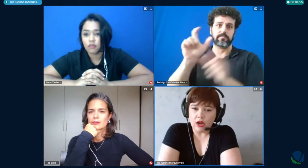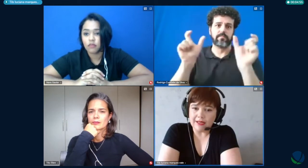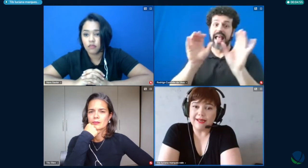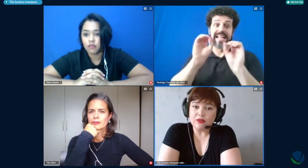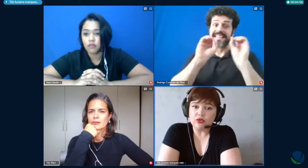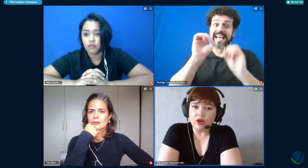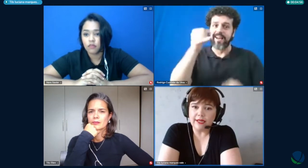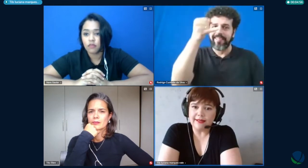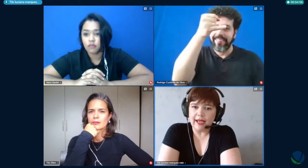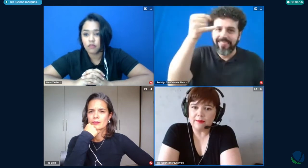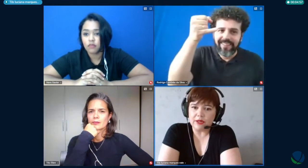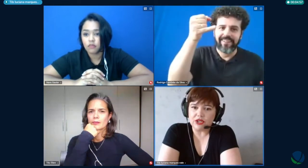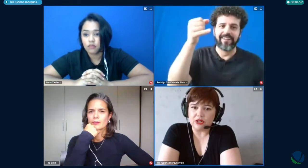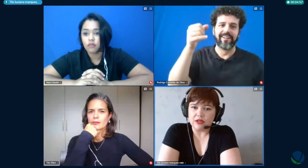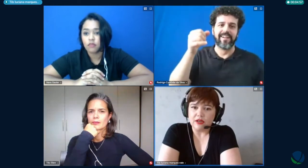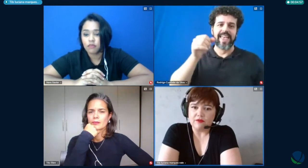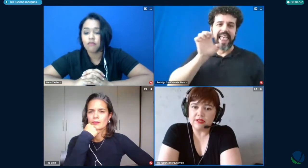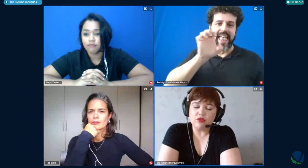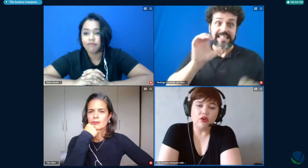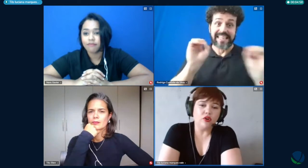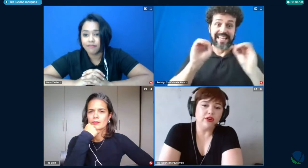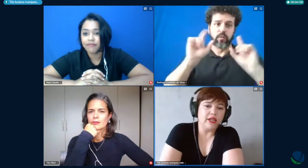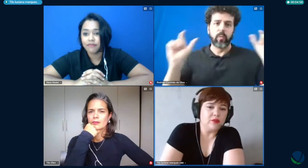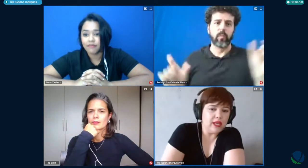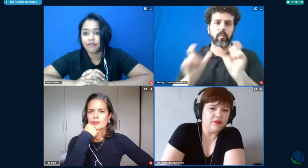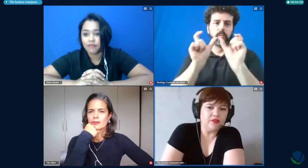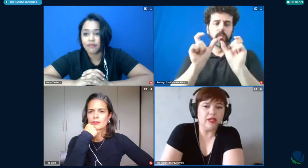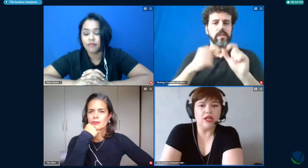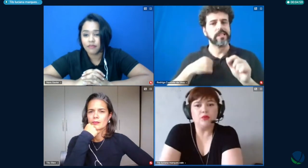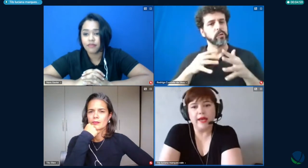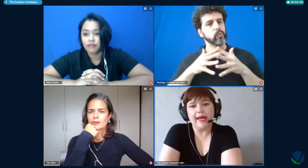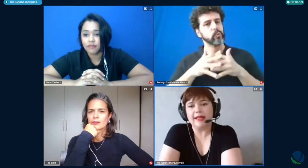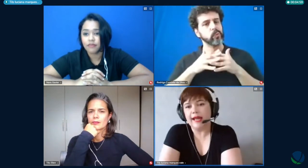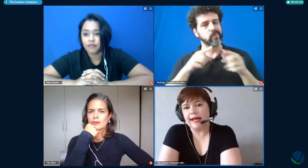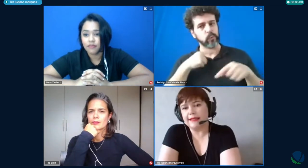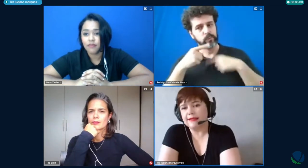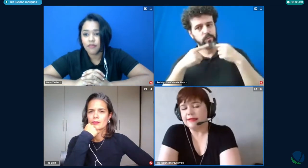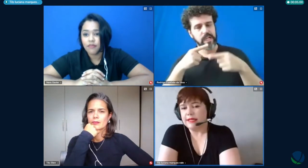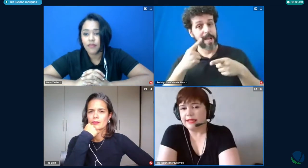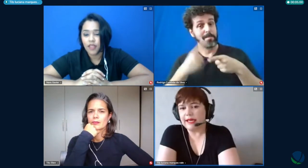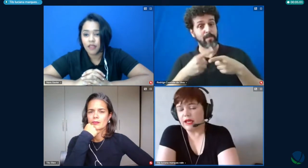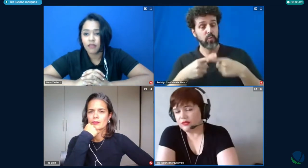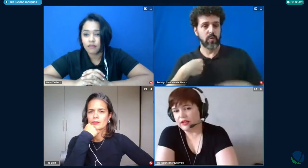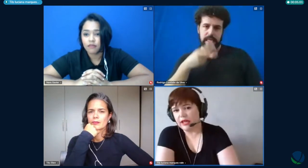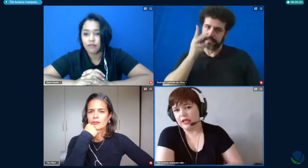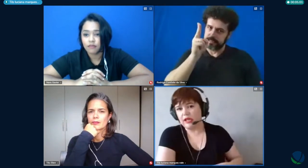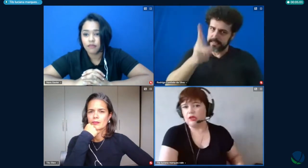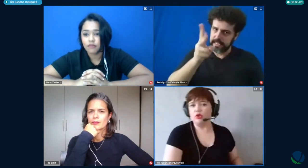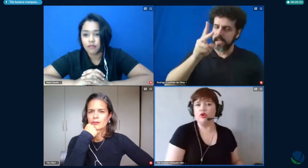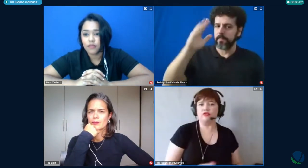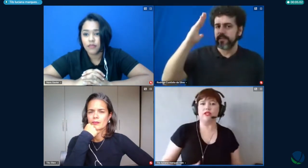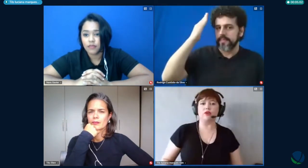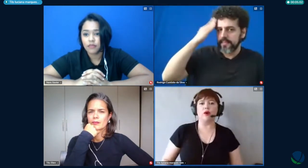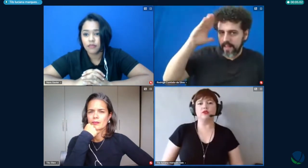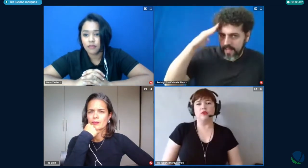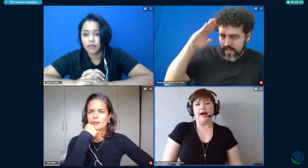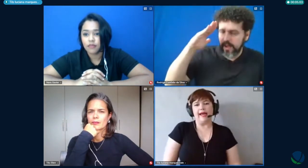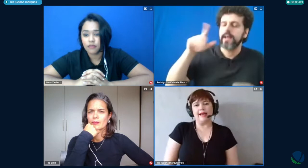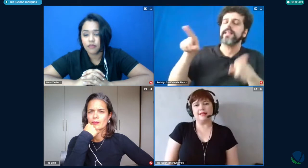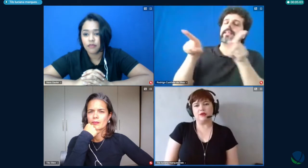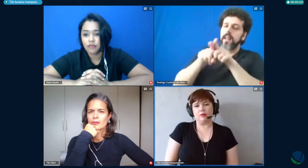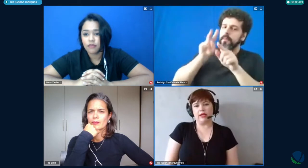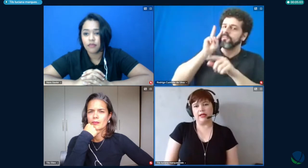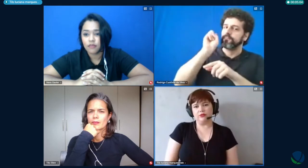Você coloca tradutor e intérprete. Você não colocou nenhum hífen, nenhum E, nada. E aí eu fiquei em dúvida quanto